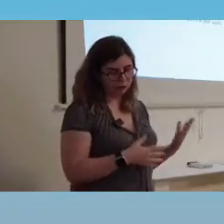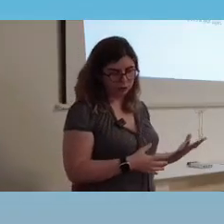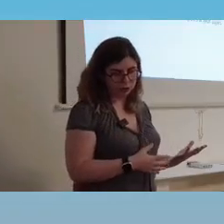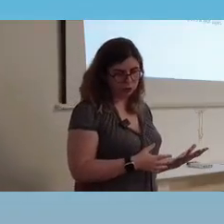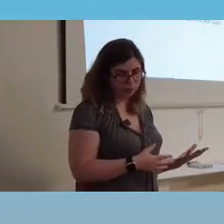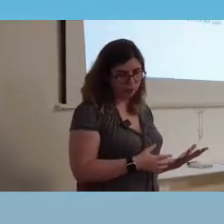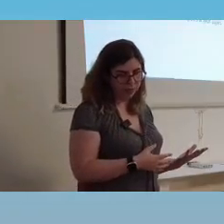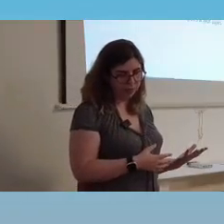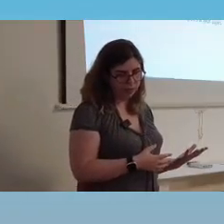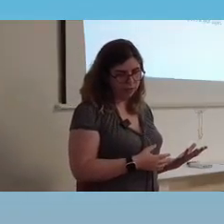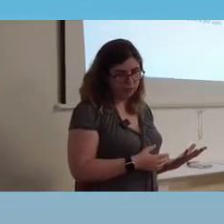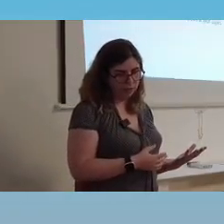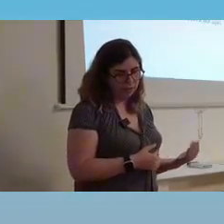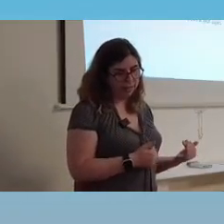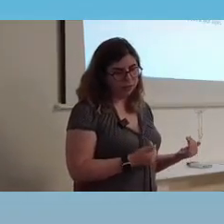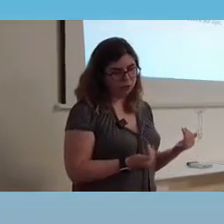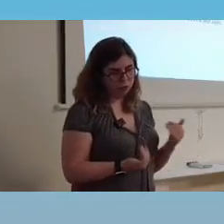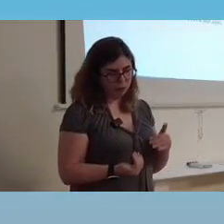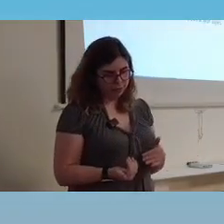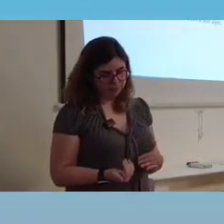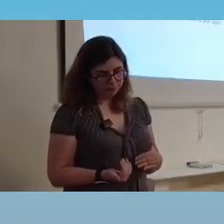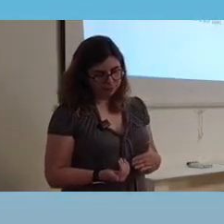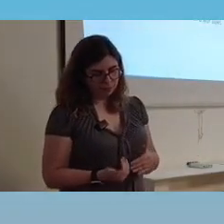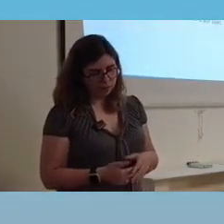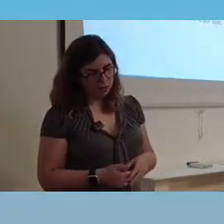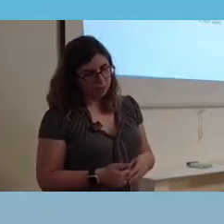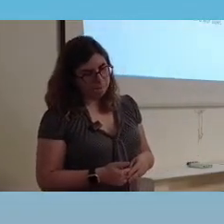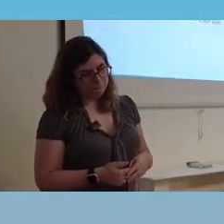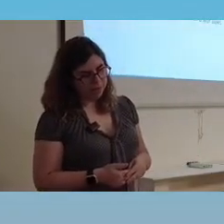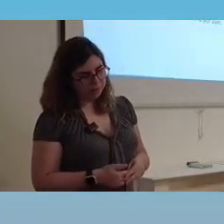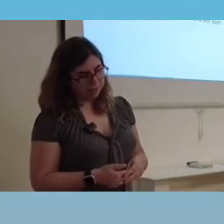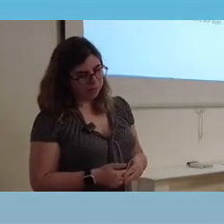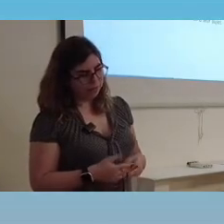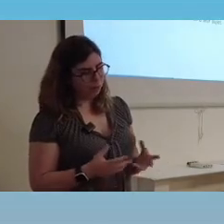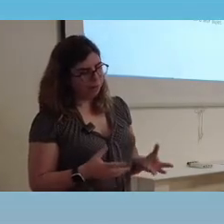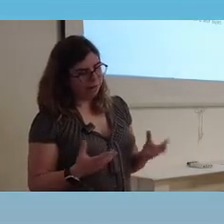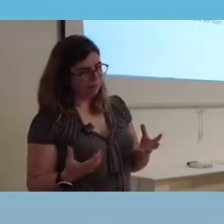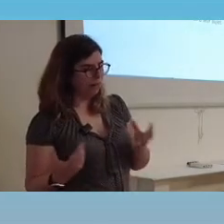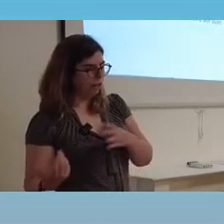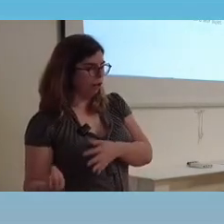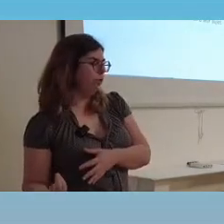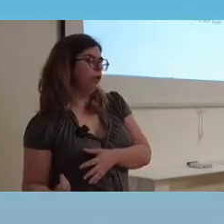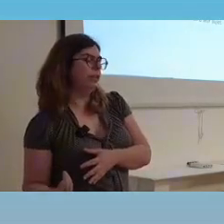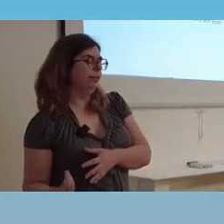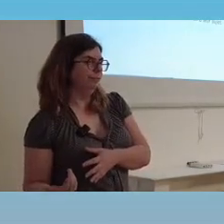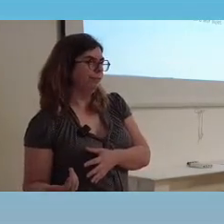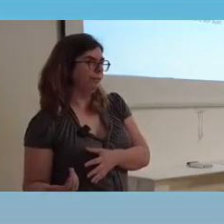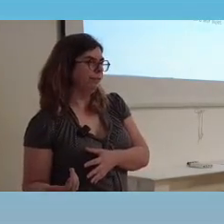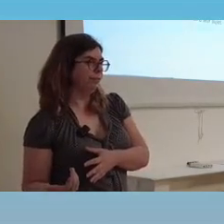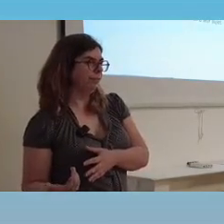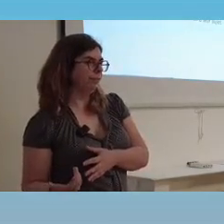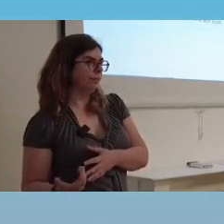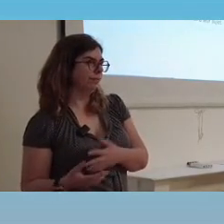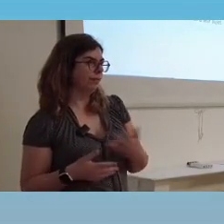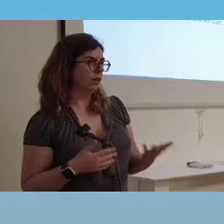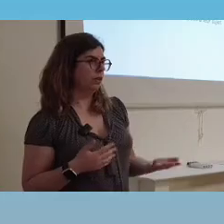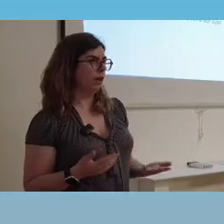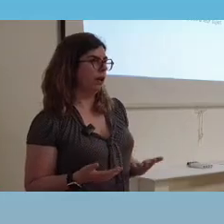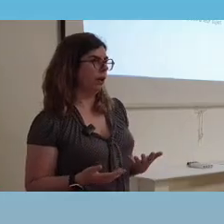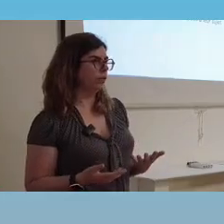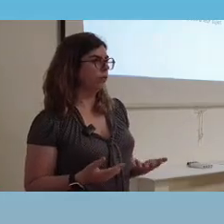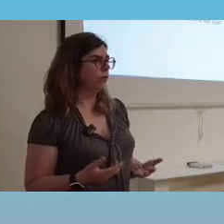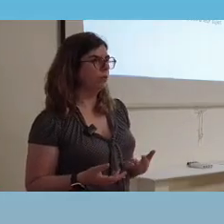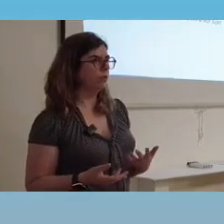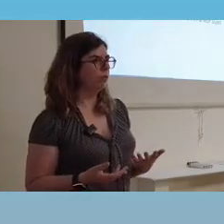attire l'attention du grand public, elles sont louées, mais elles n'ont pas l'aval de la communauté.